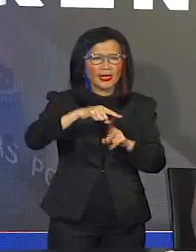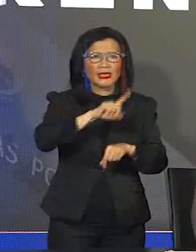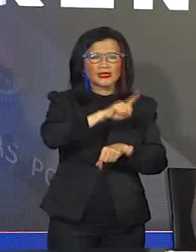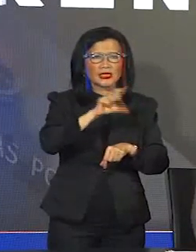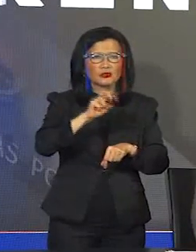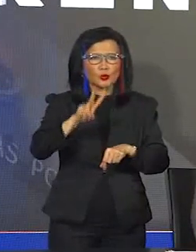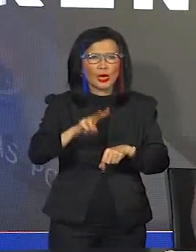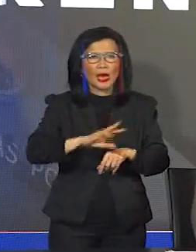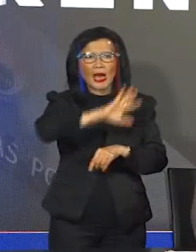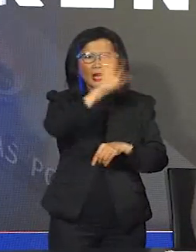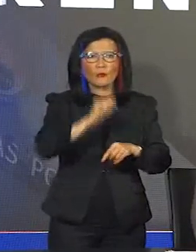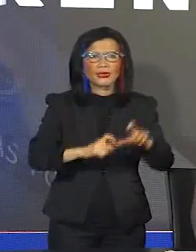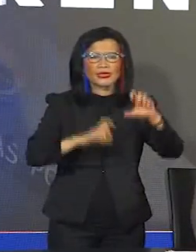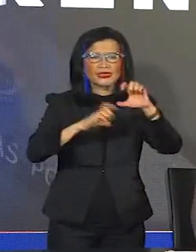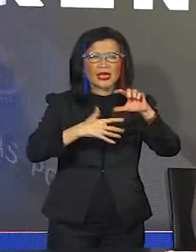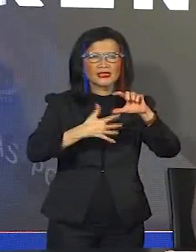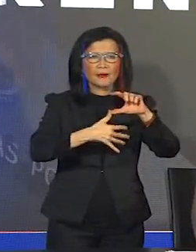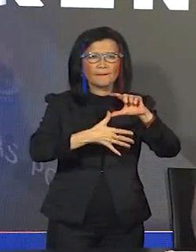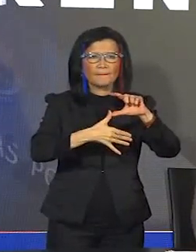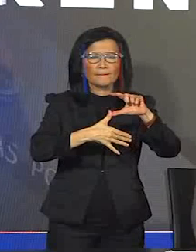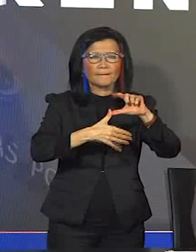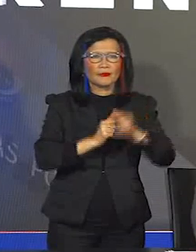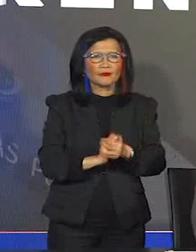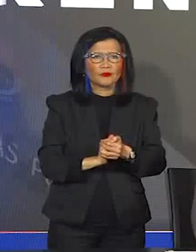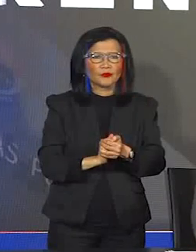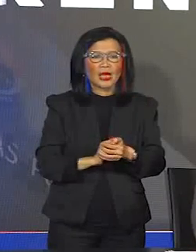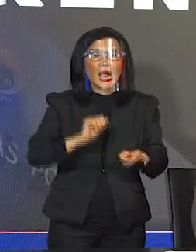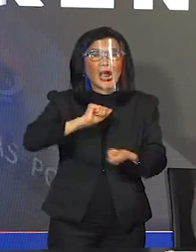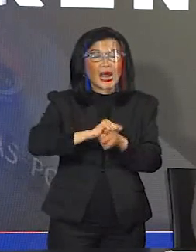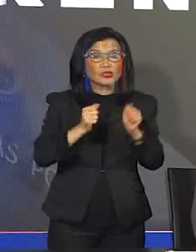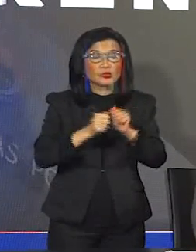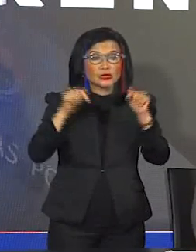36T102 Kabupaten Cilacap, di mana kejadian ini